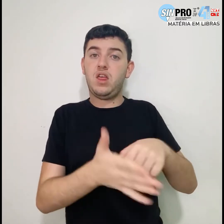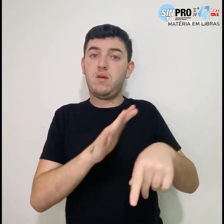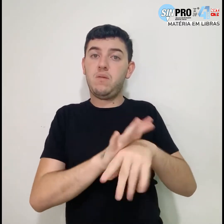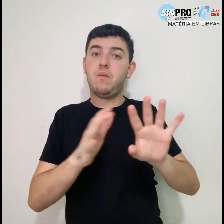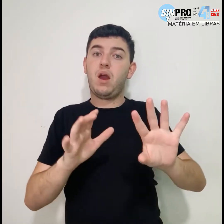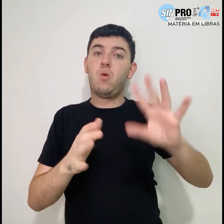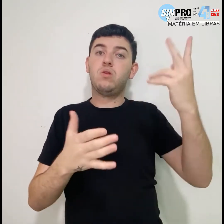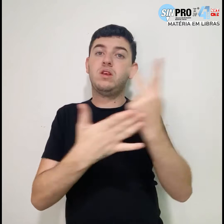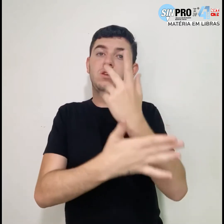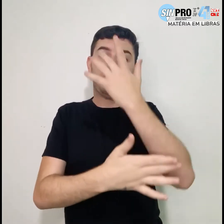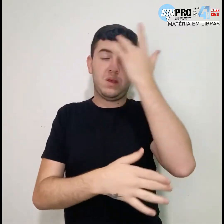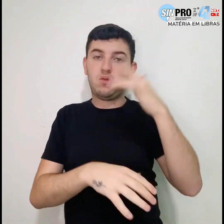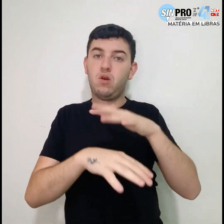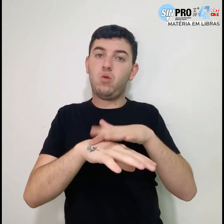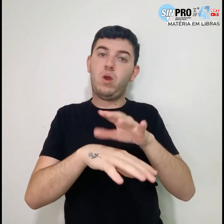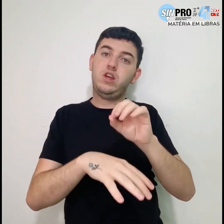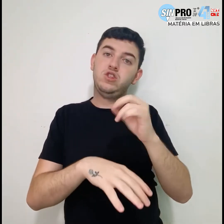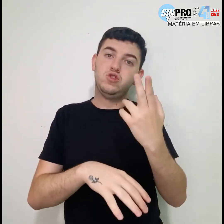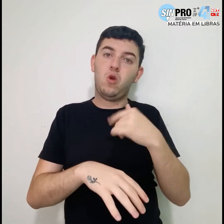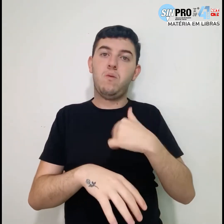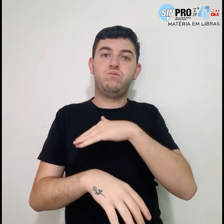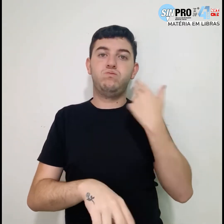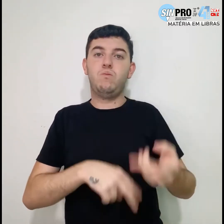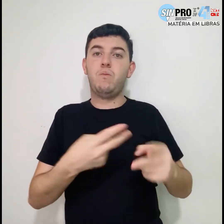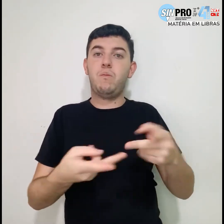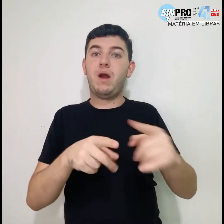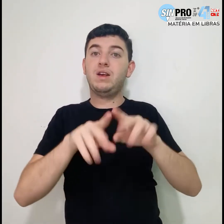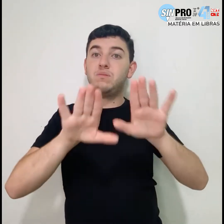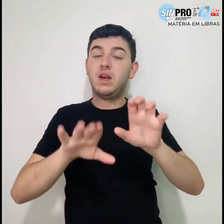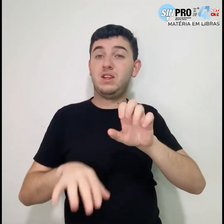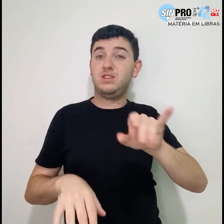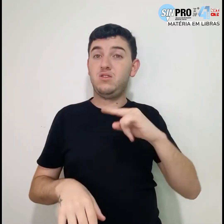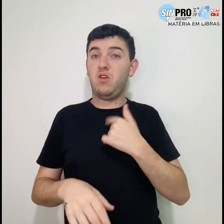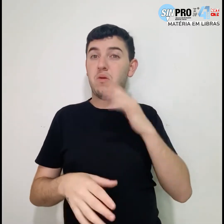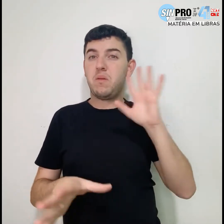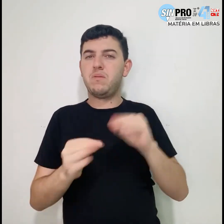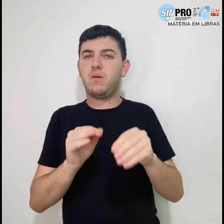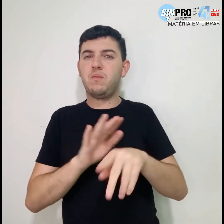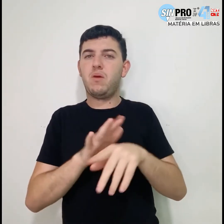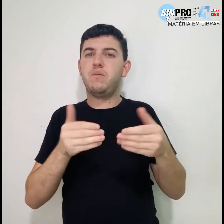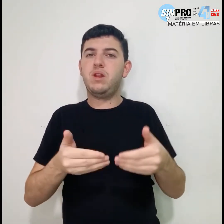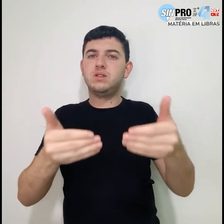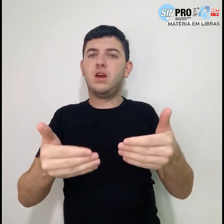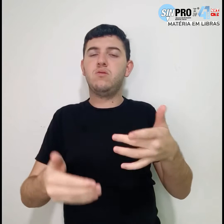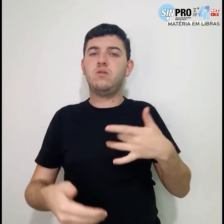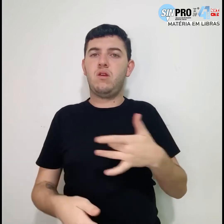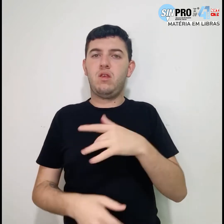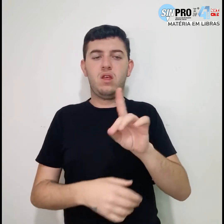Isso está errado. Se olharmos os dados do Ministério da Saúde, conseguiremos perceber ao longo dos